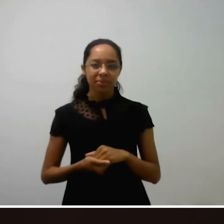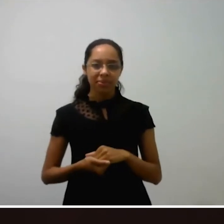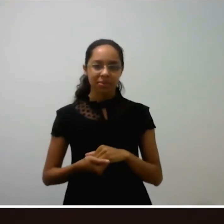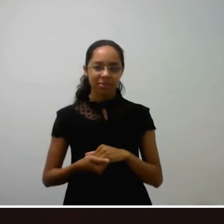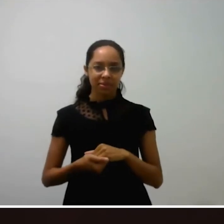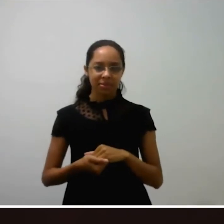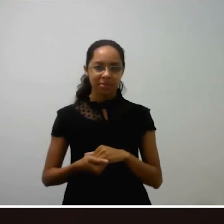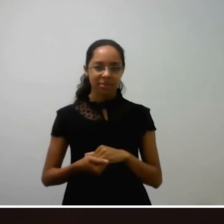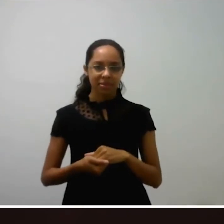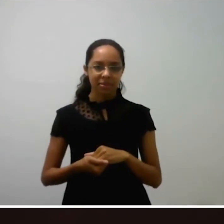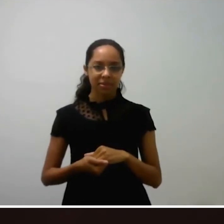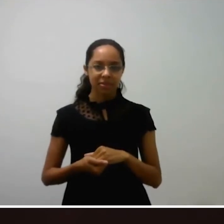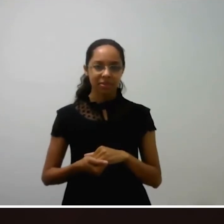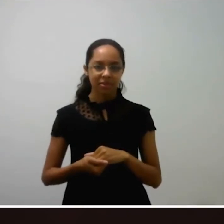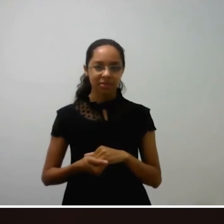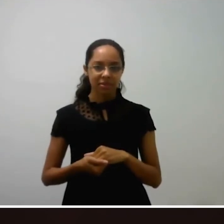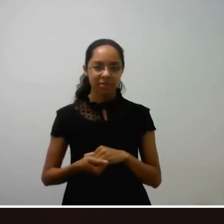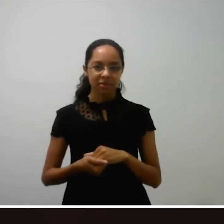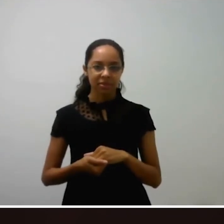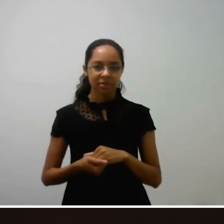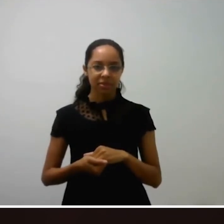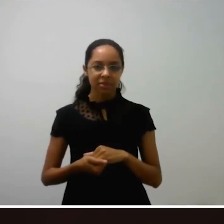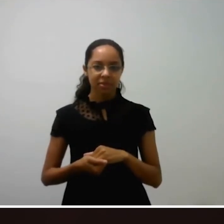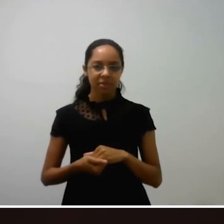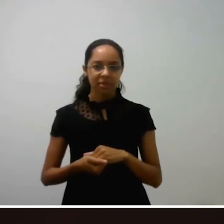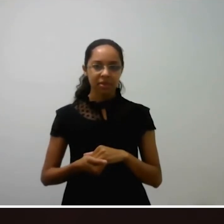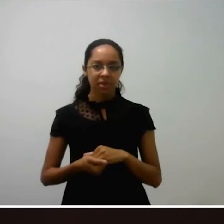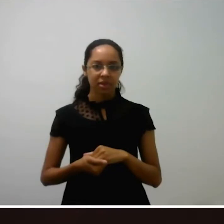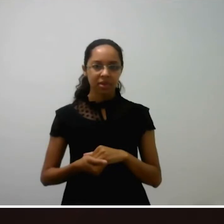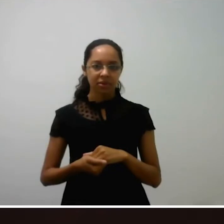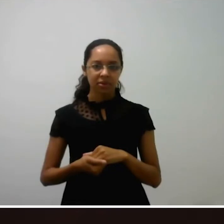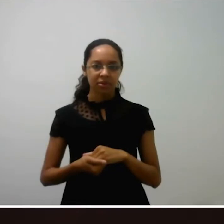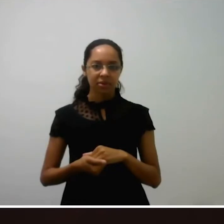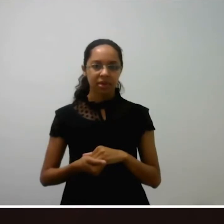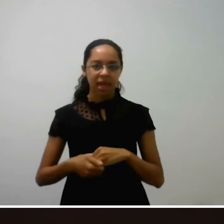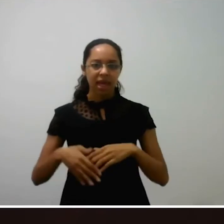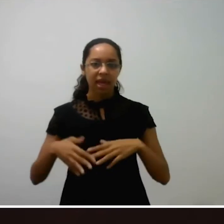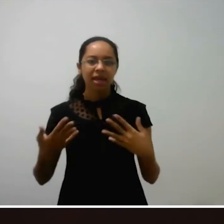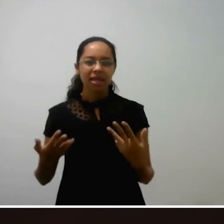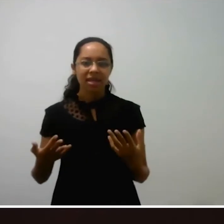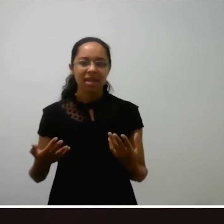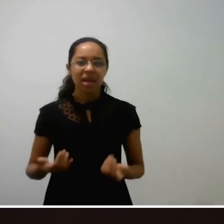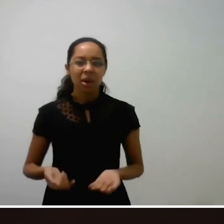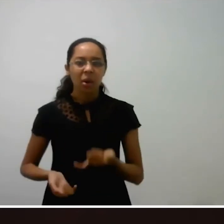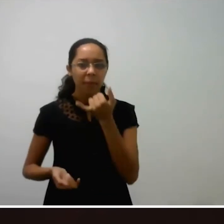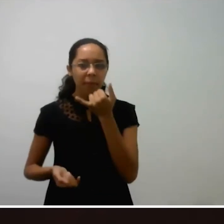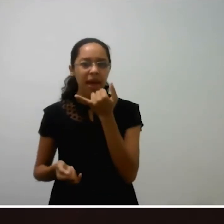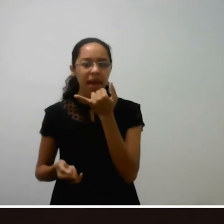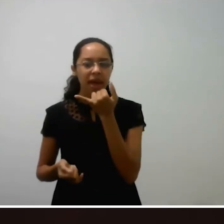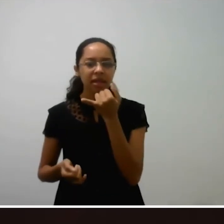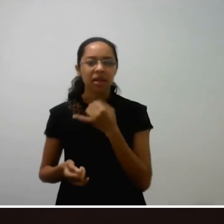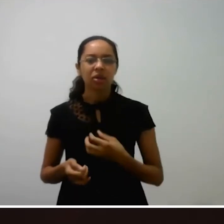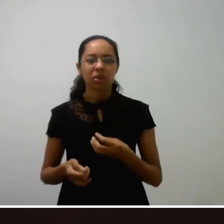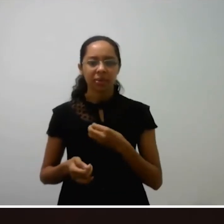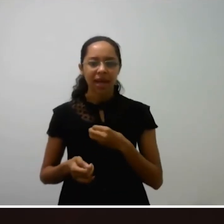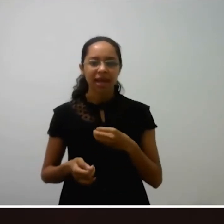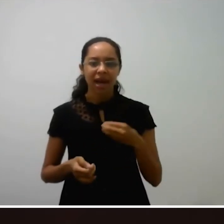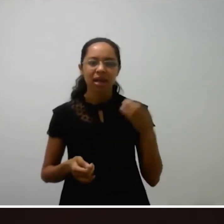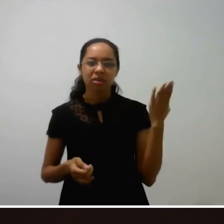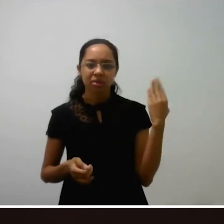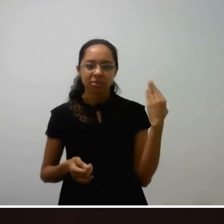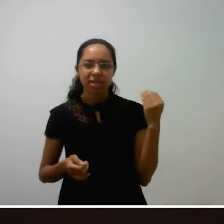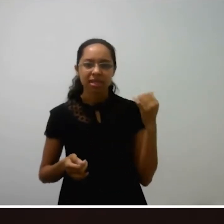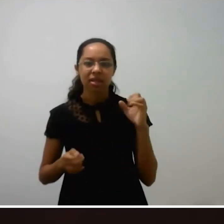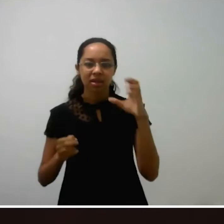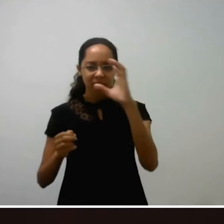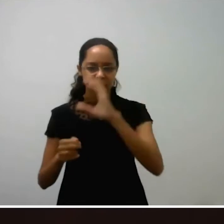a indulgência enganou muita gente. Se você fizesse isso, o sacerdote tinha autoridade